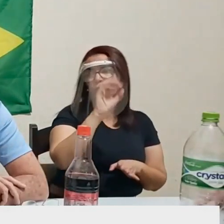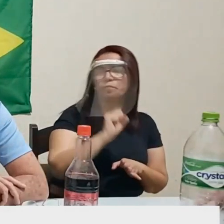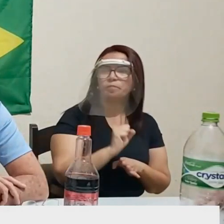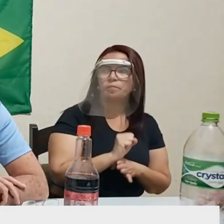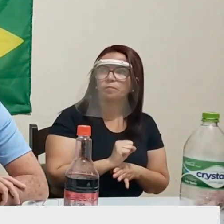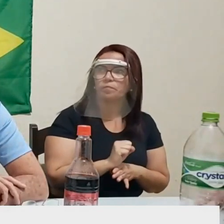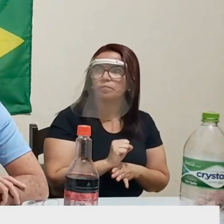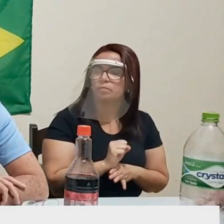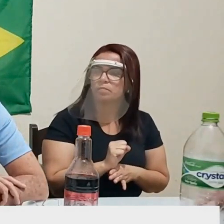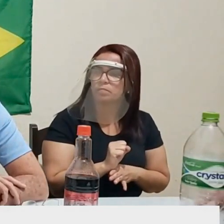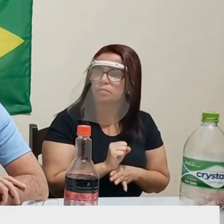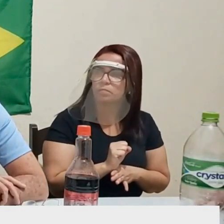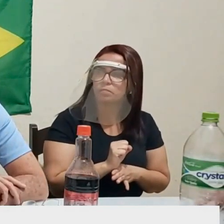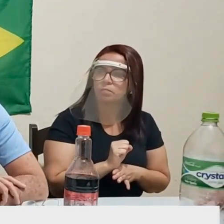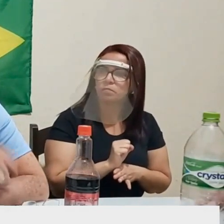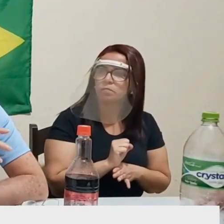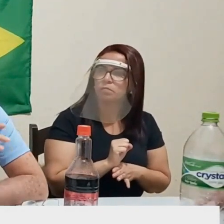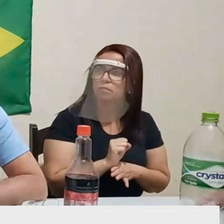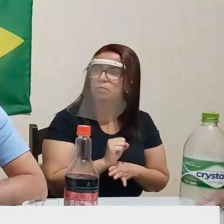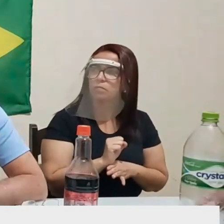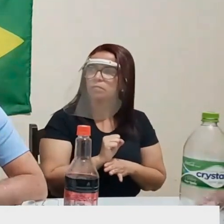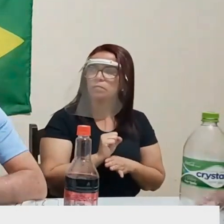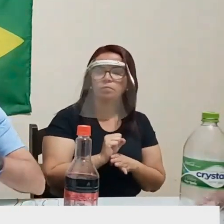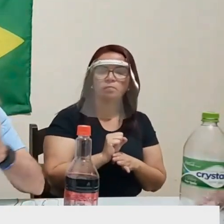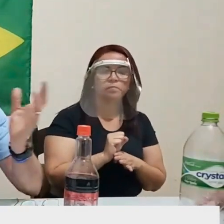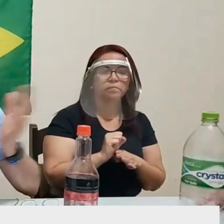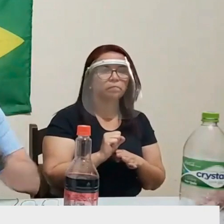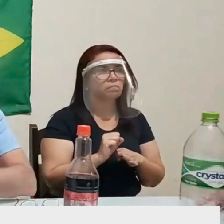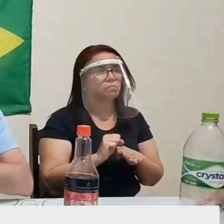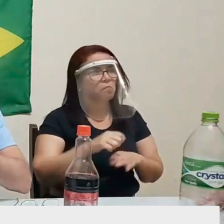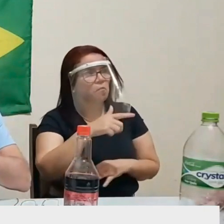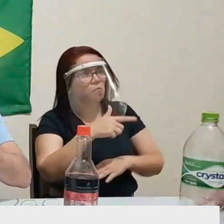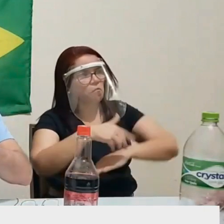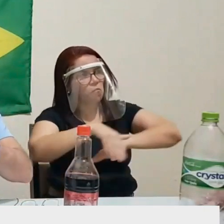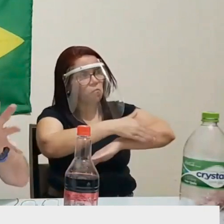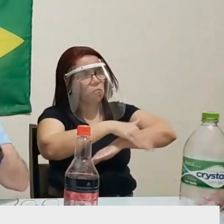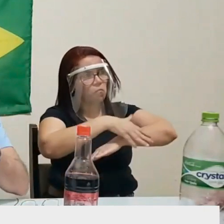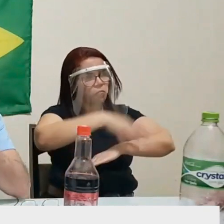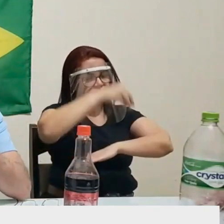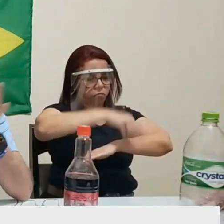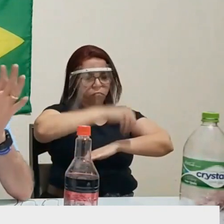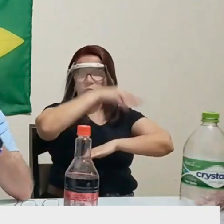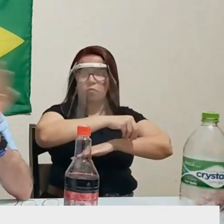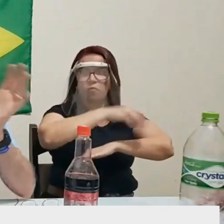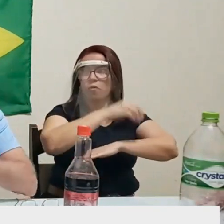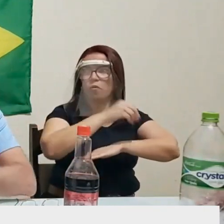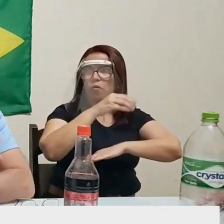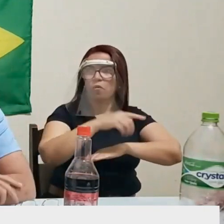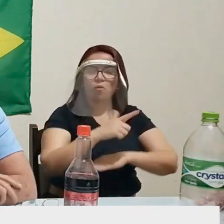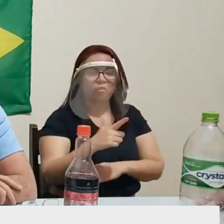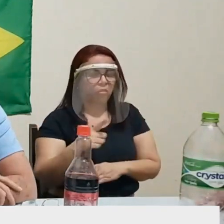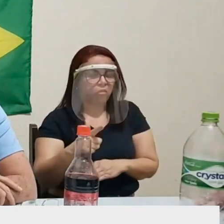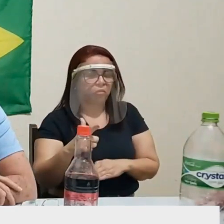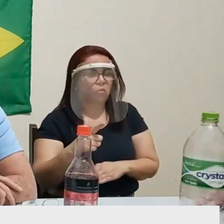e vi como eles atuavam na fronteira, com a fronteira seca, né? Não tem rio, não sei ali em Bela Vista, o Rio Apa, mas uma